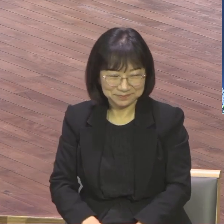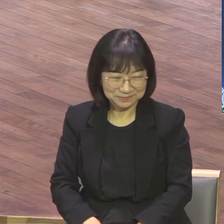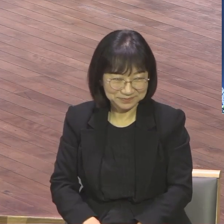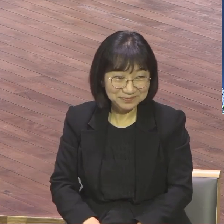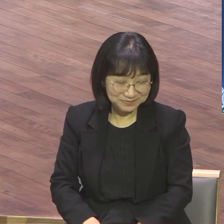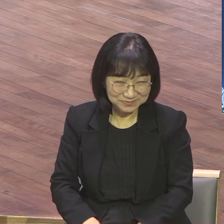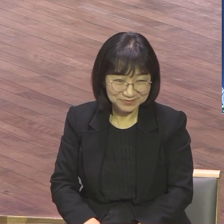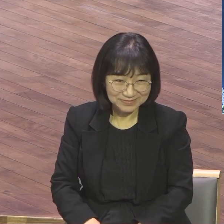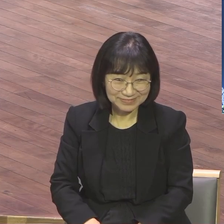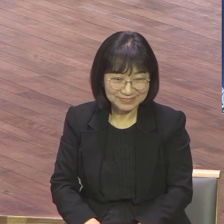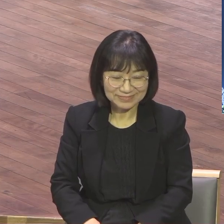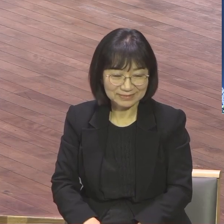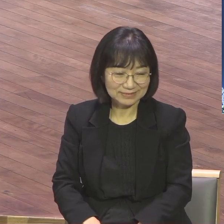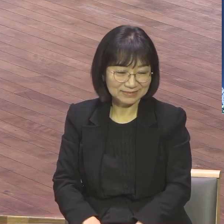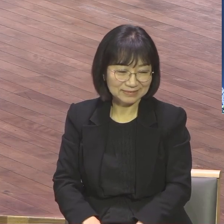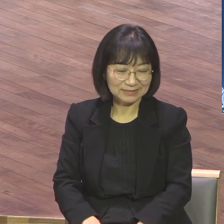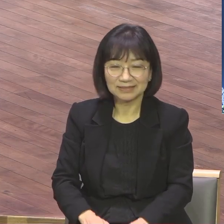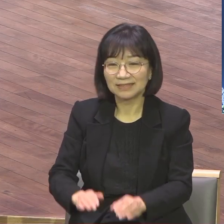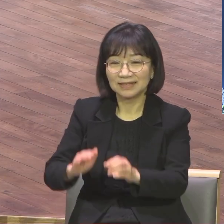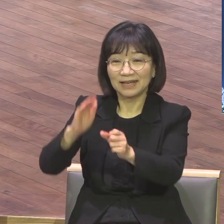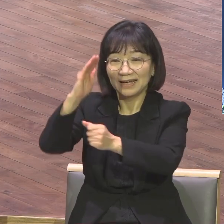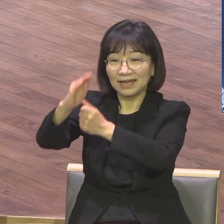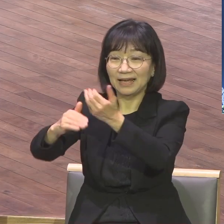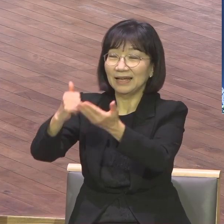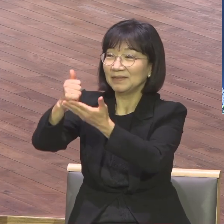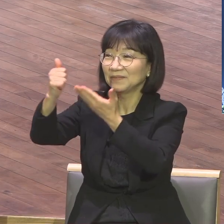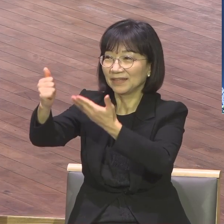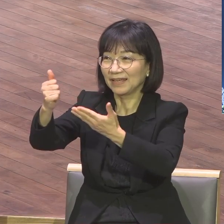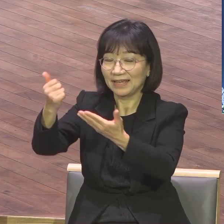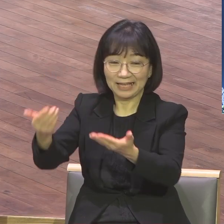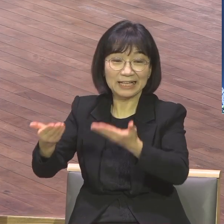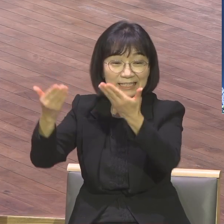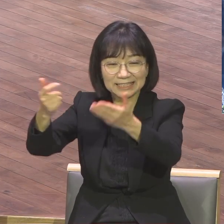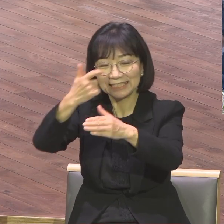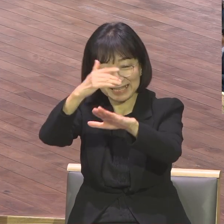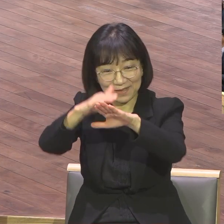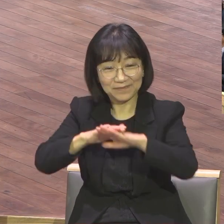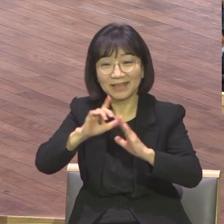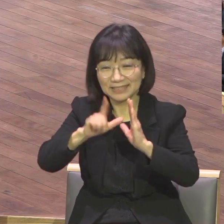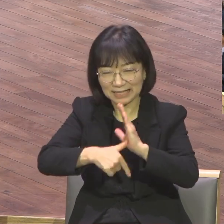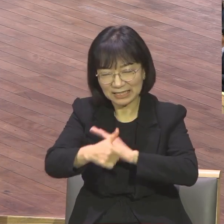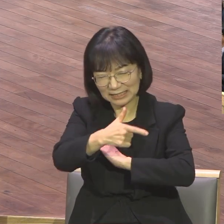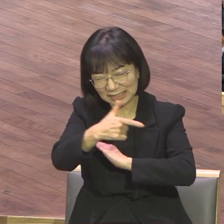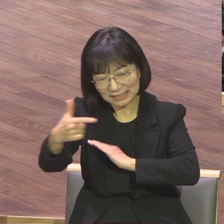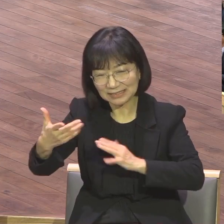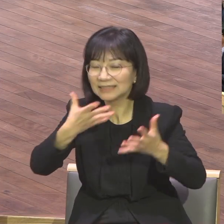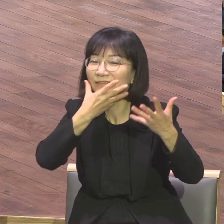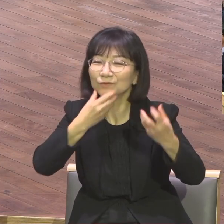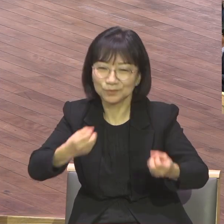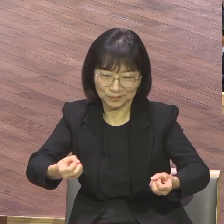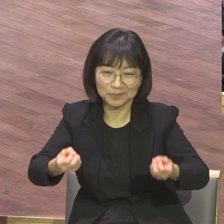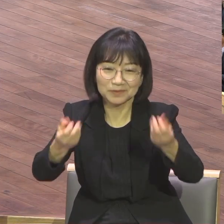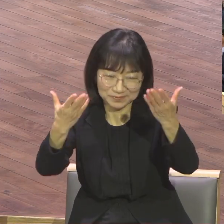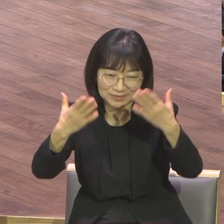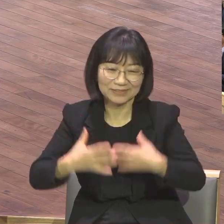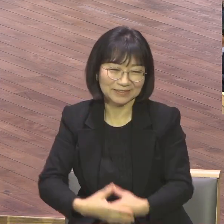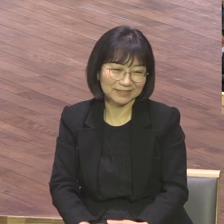하나님 앞에 드리는 예배가 큰 축복인 줄 믿으시기 바랍니다. 영원한